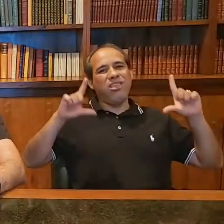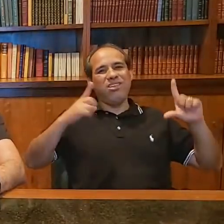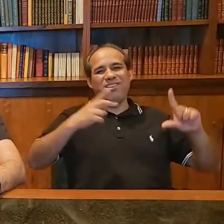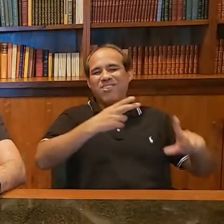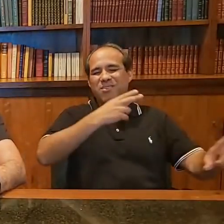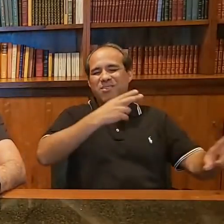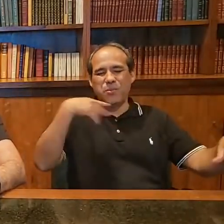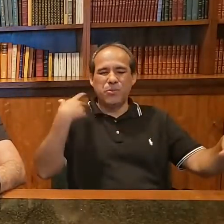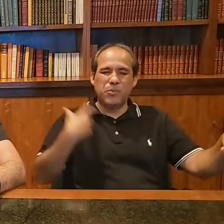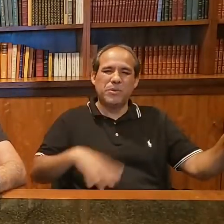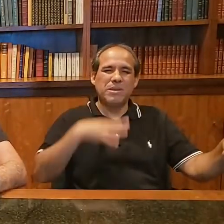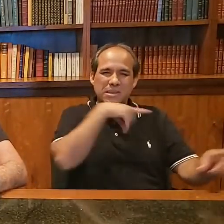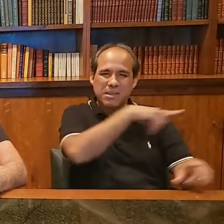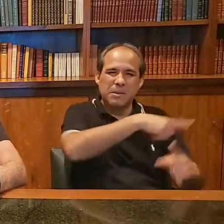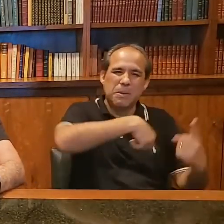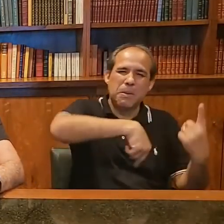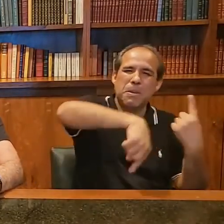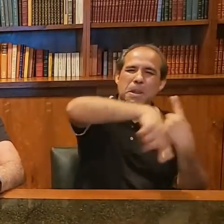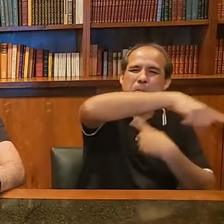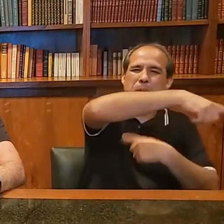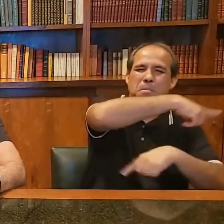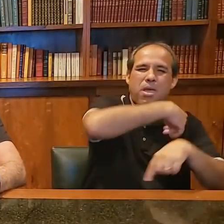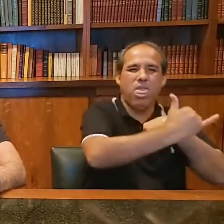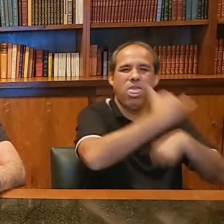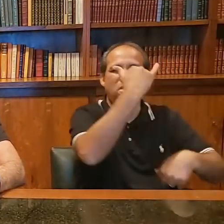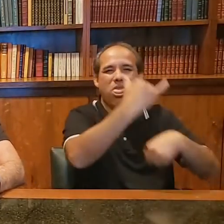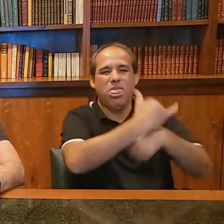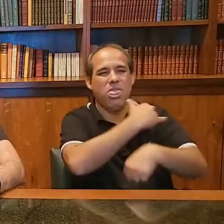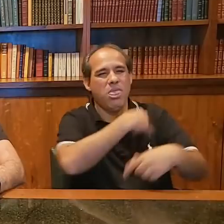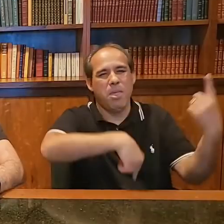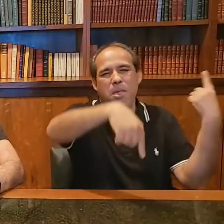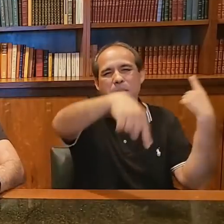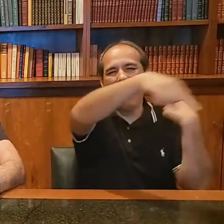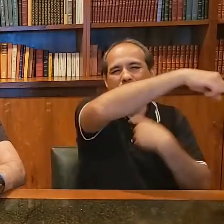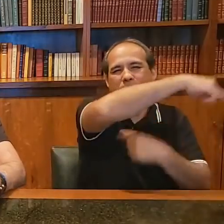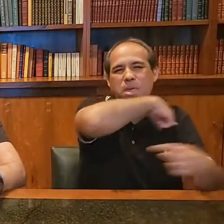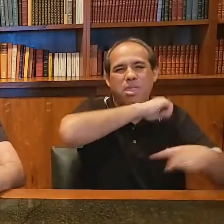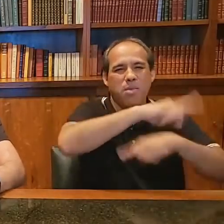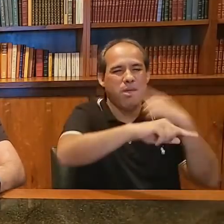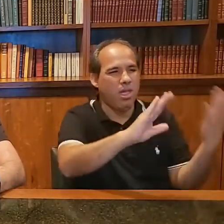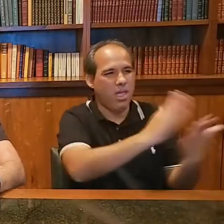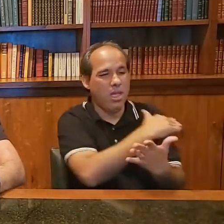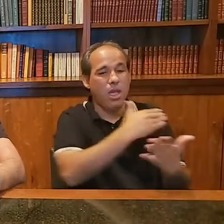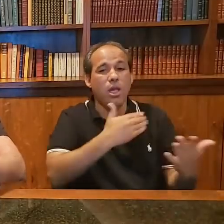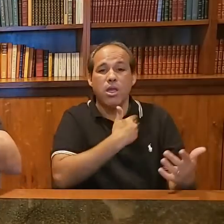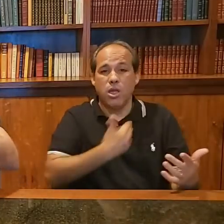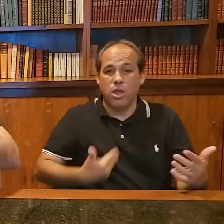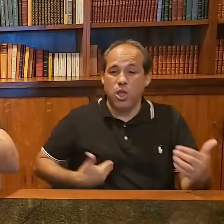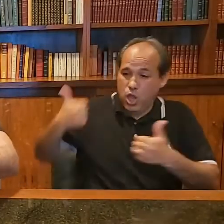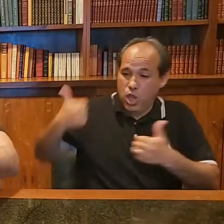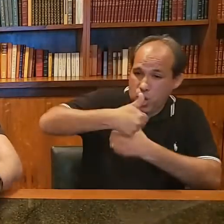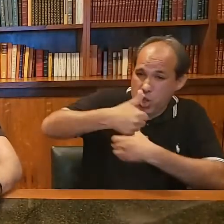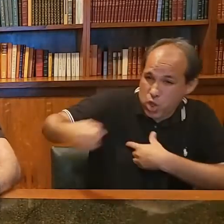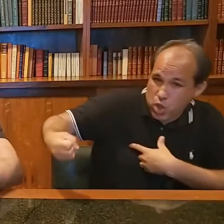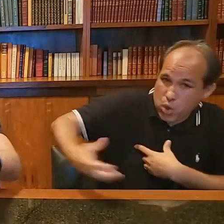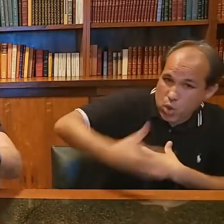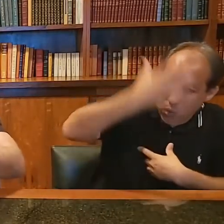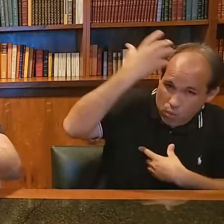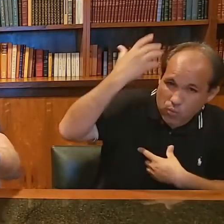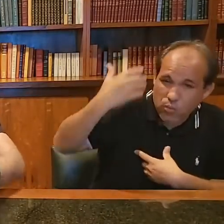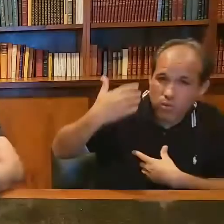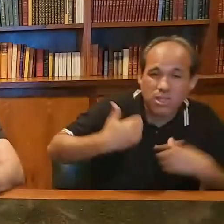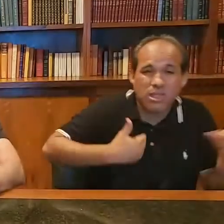aquele pilantraço que foi afastado aí, assumiu, está fazendo um bom trabalho no Rio de Janeiro, tem feito uma parceria conosco, e o Rio de Janeiro